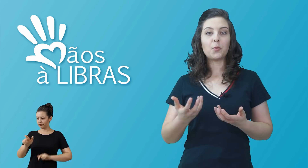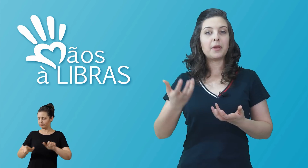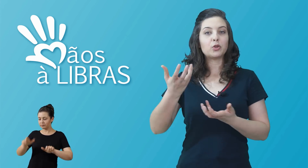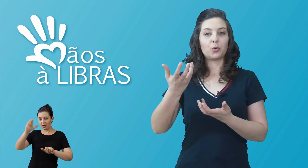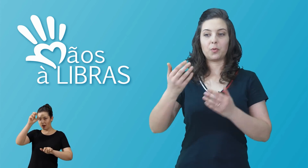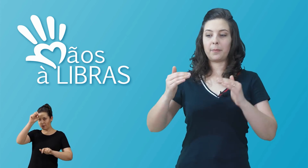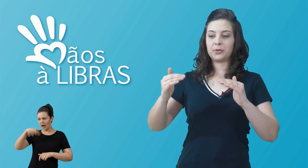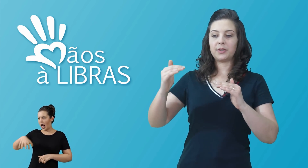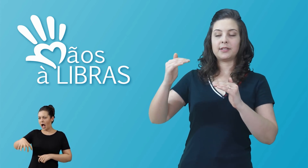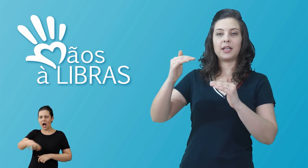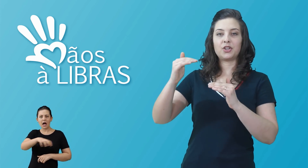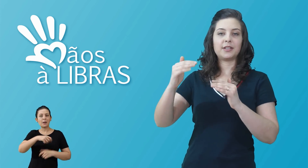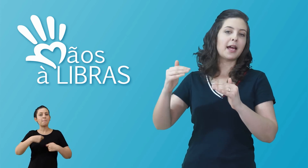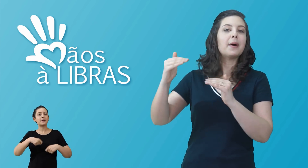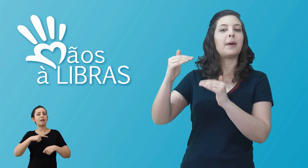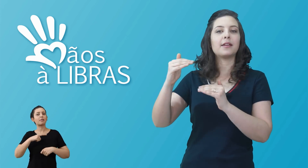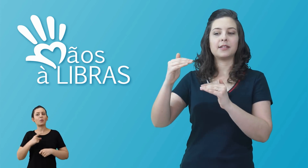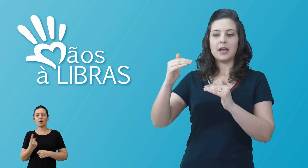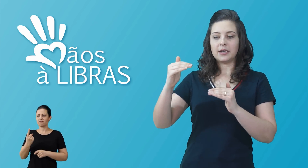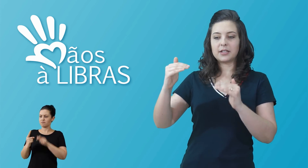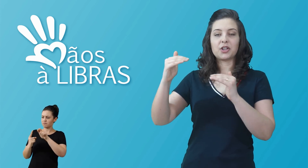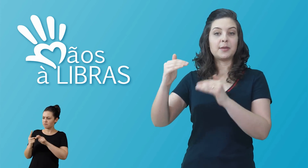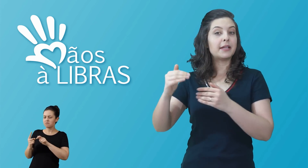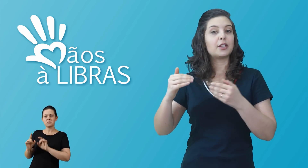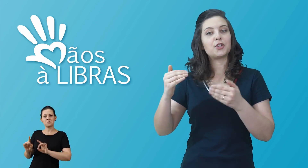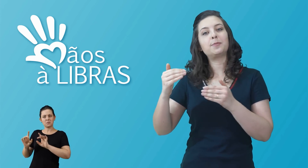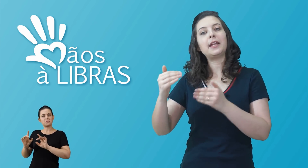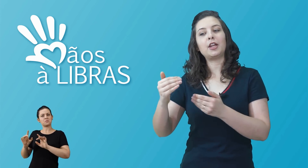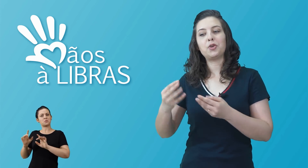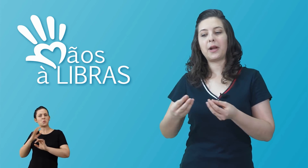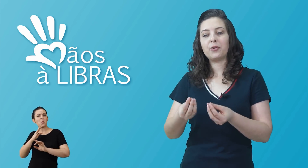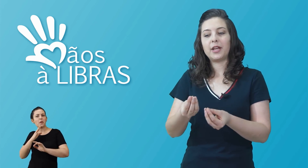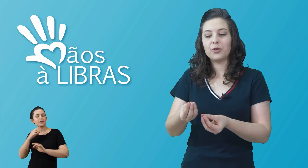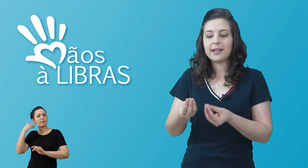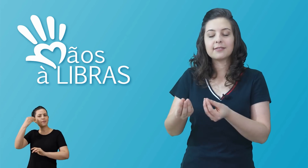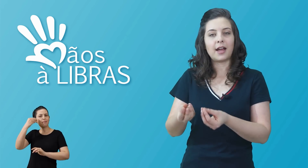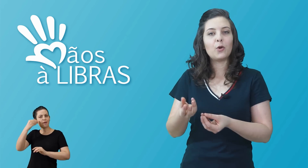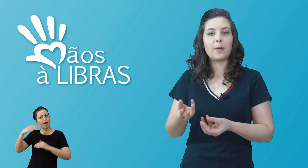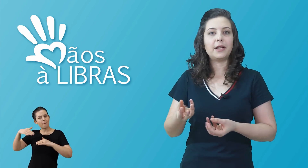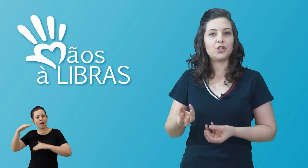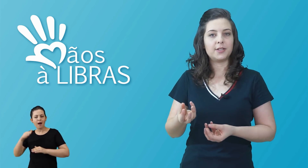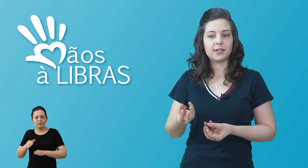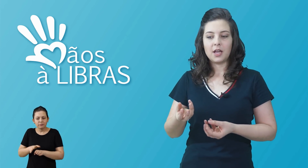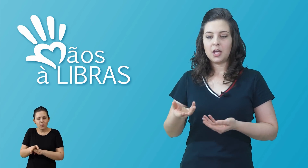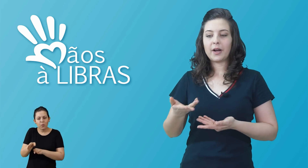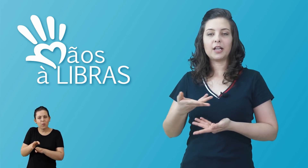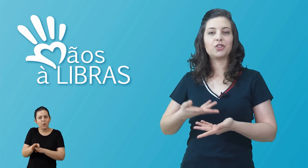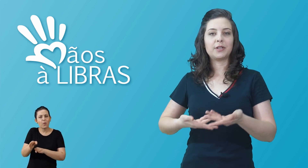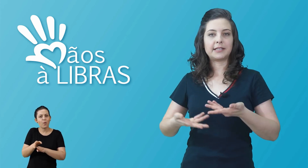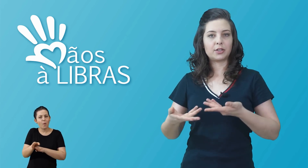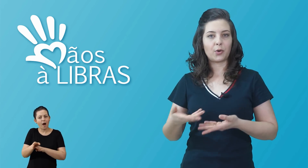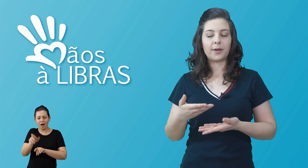precisa ter um mentor, uma pessoa que saiba mais, que esteja acima e que seja experiente para orientar o aprendiz. E